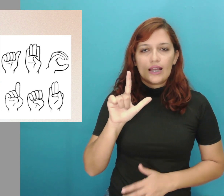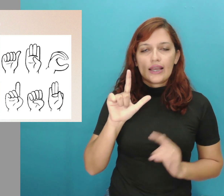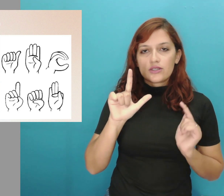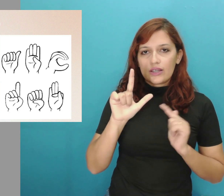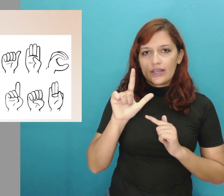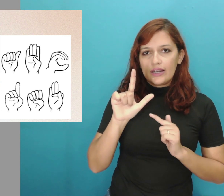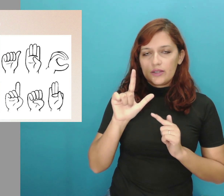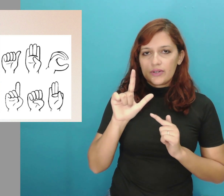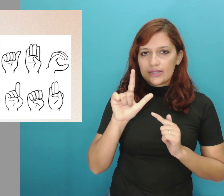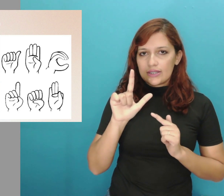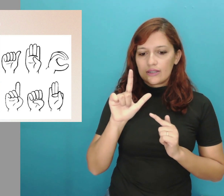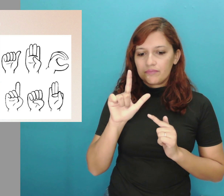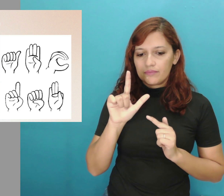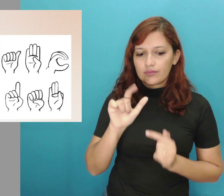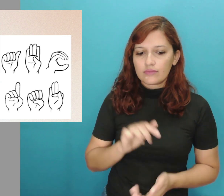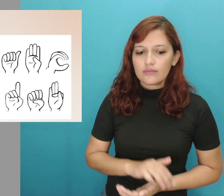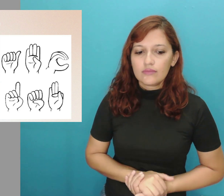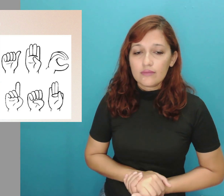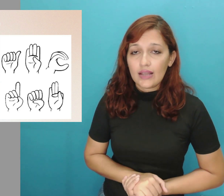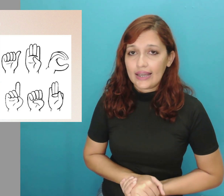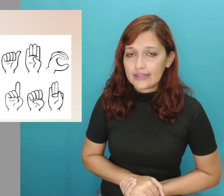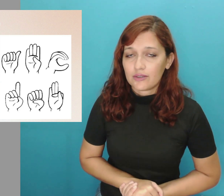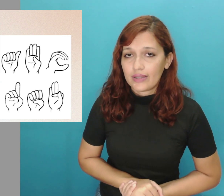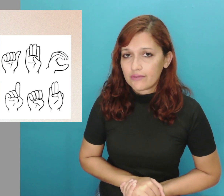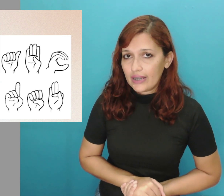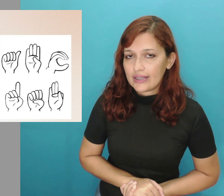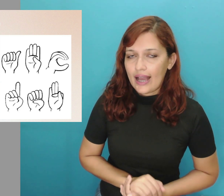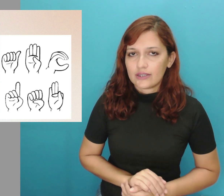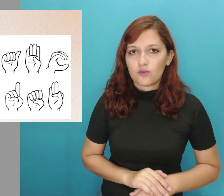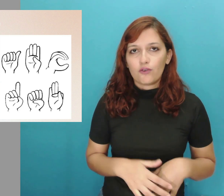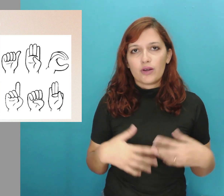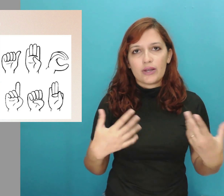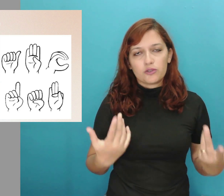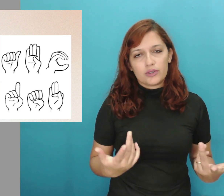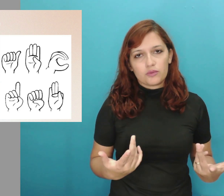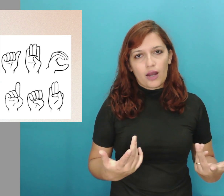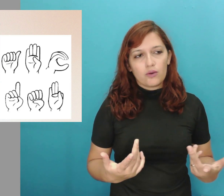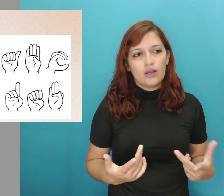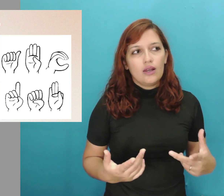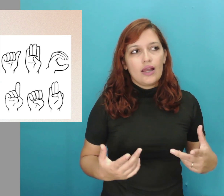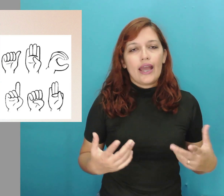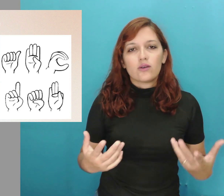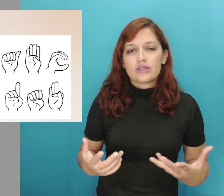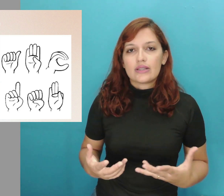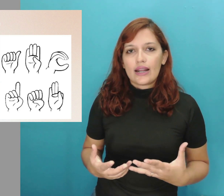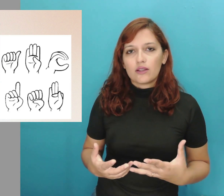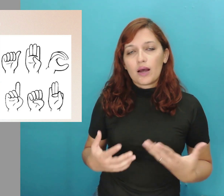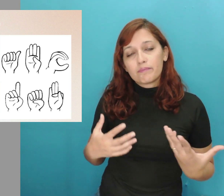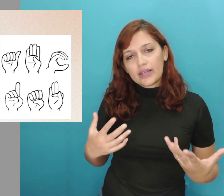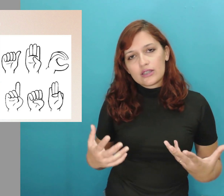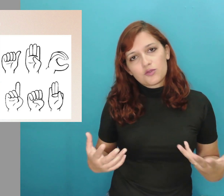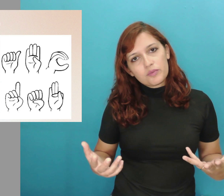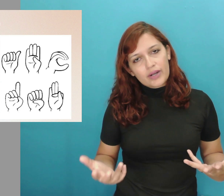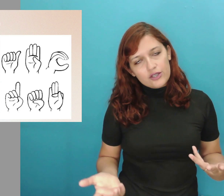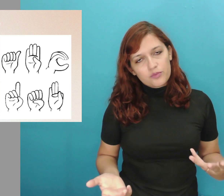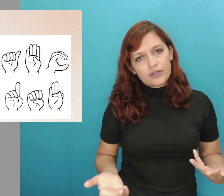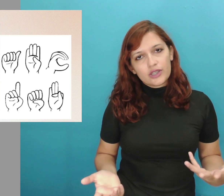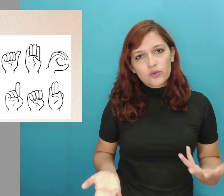Isso aqui é Libras? Então, na verdade, o alfabeto manual é considerado apenas um empréstimo